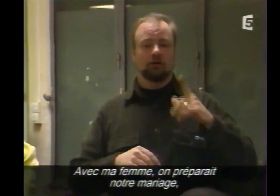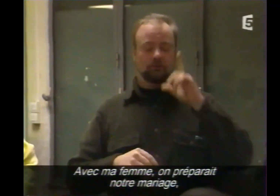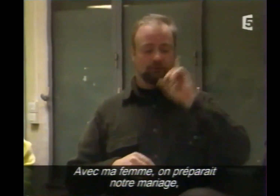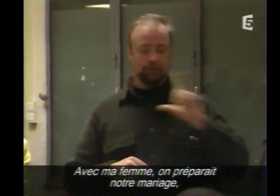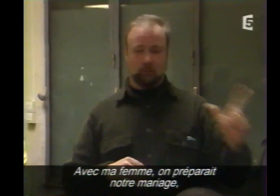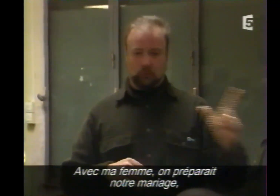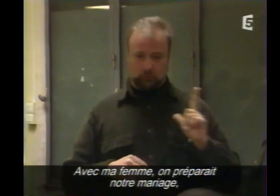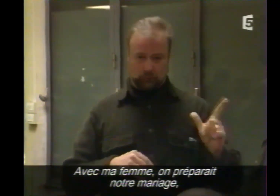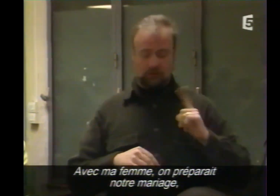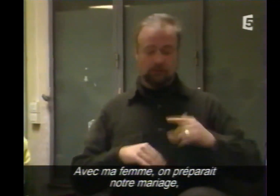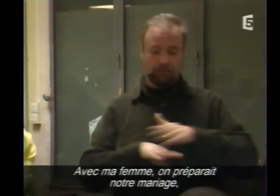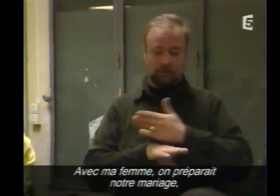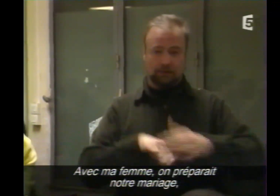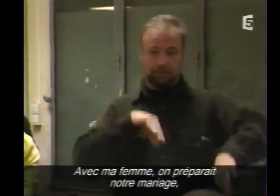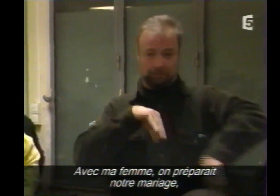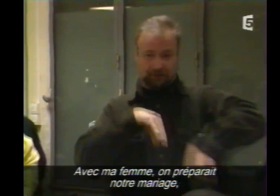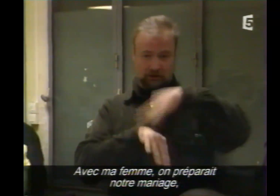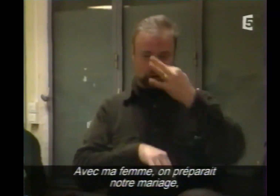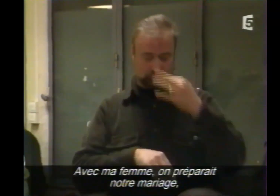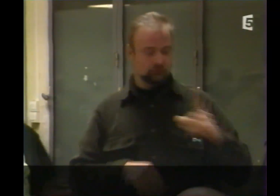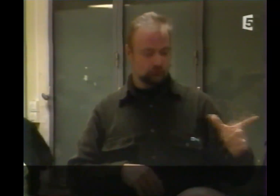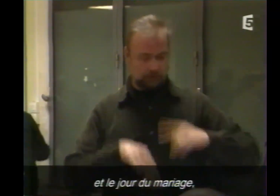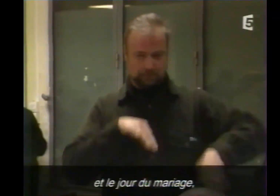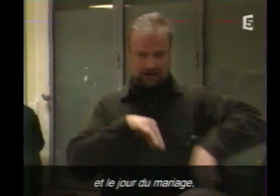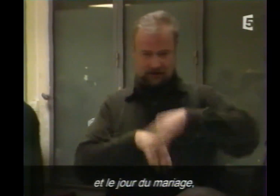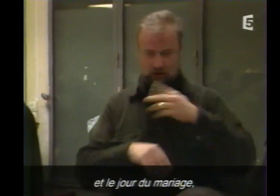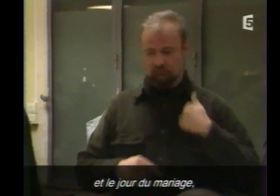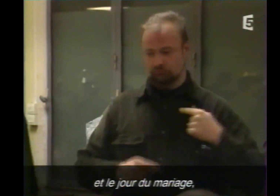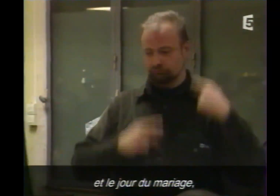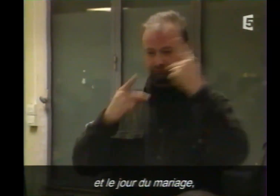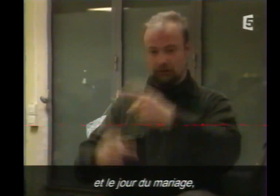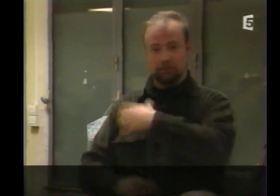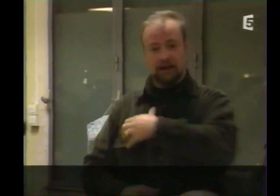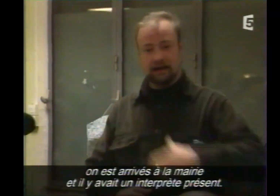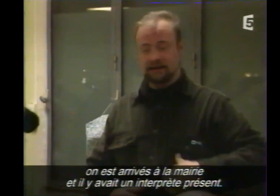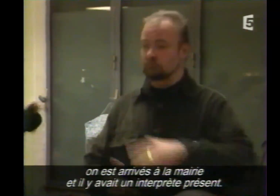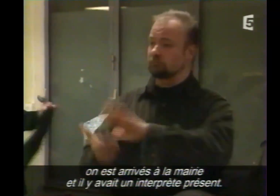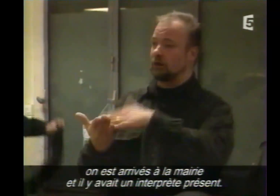Thank you.